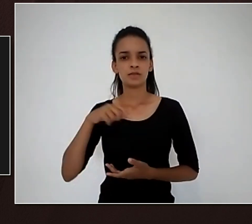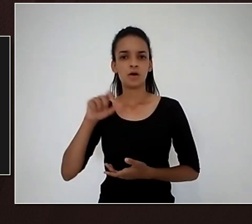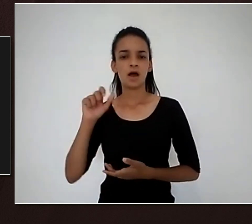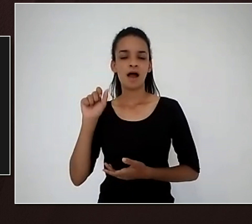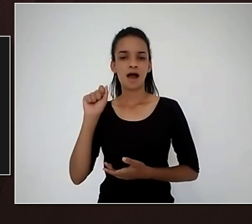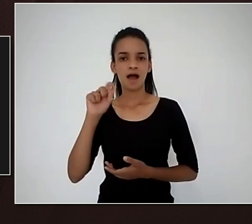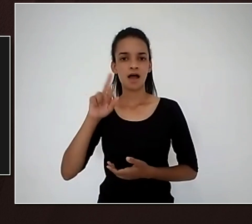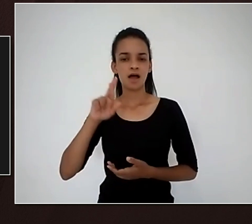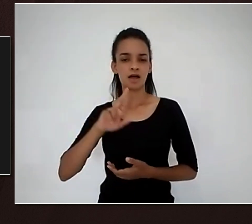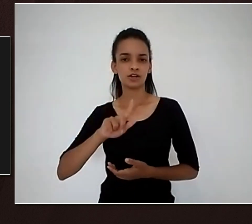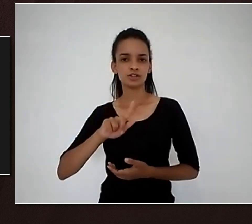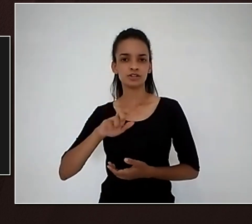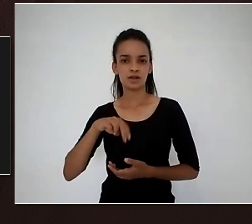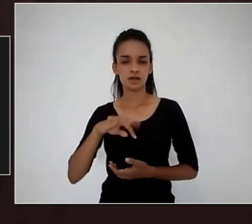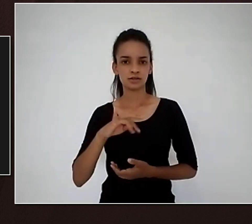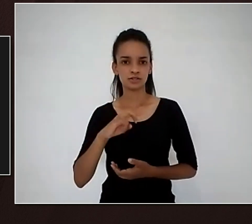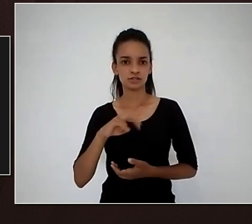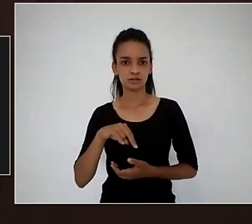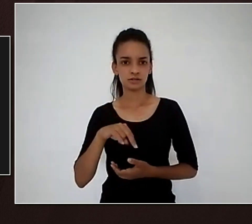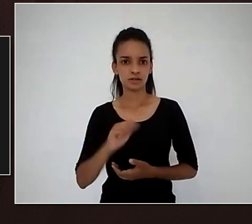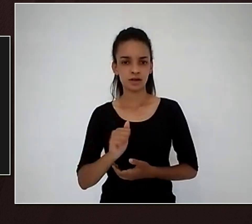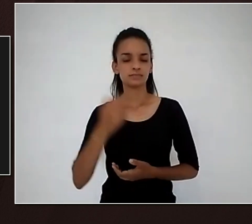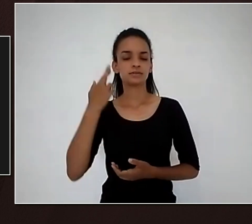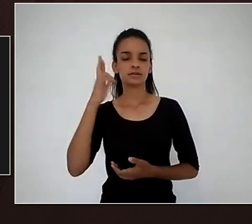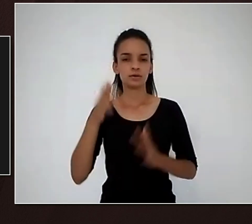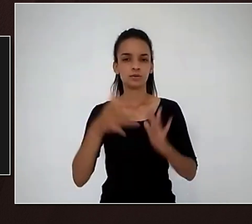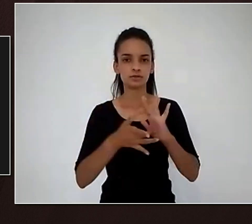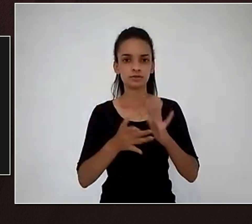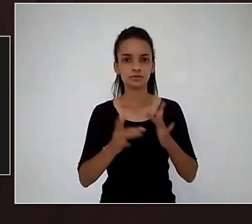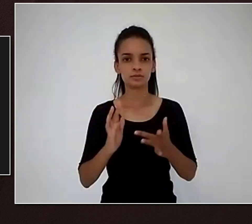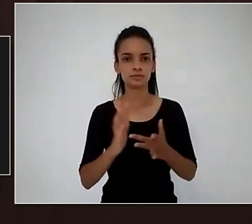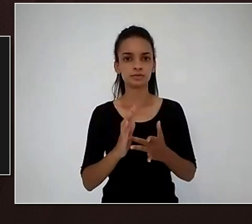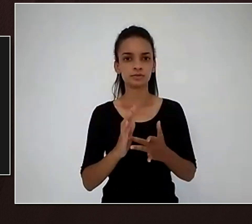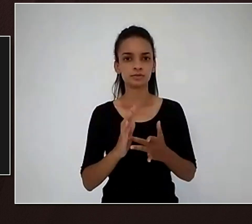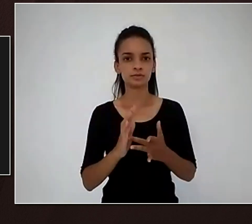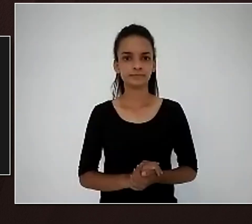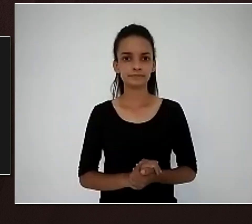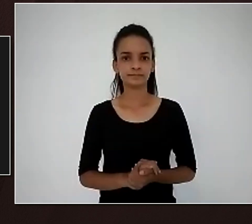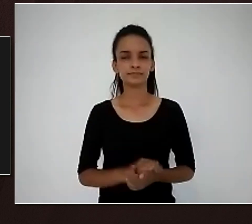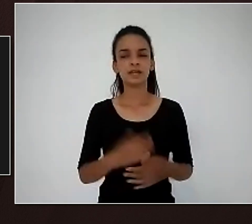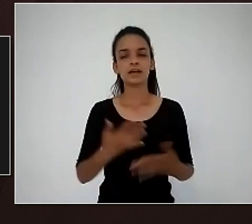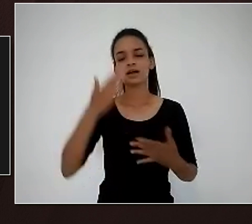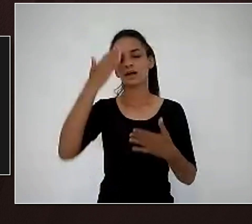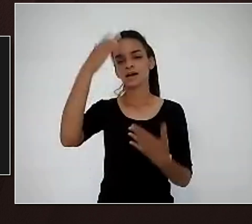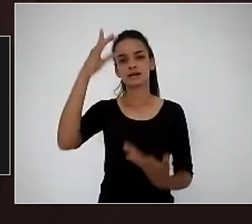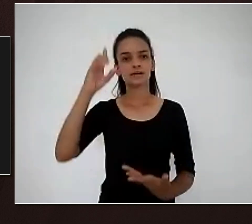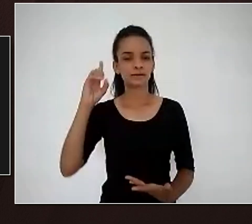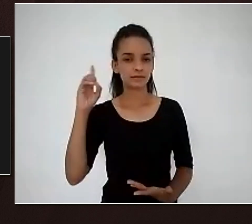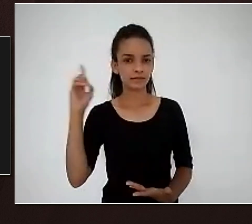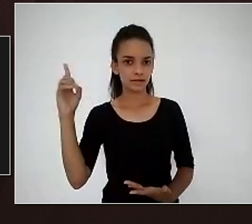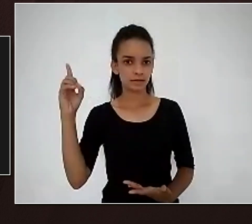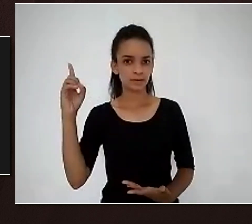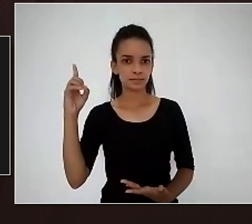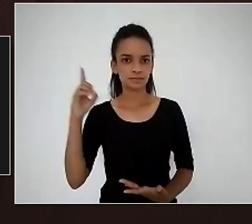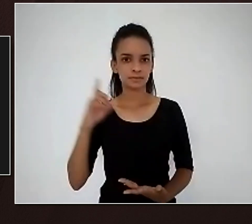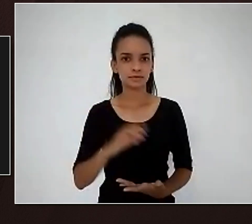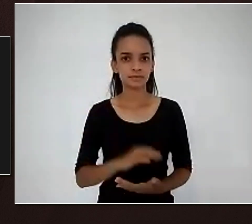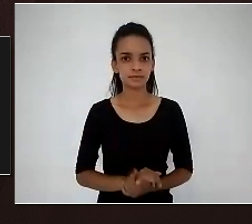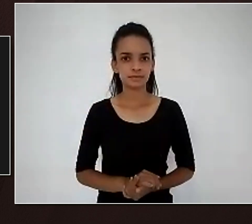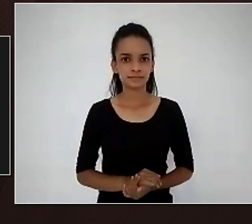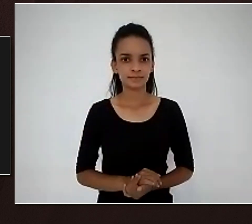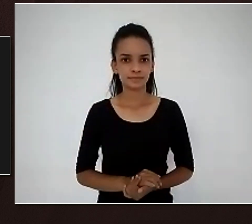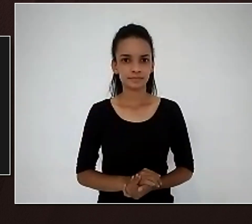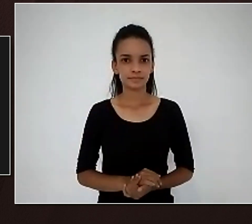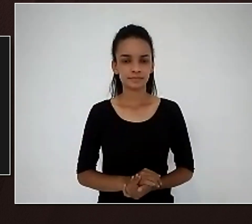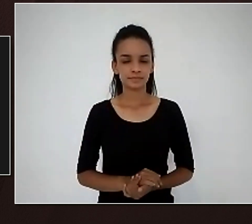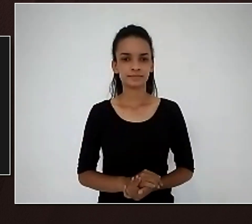de Salta. Señor Jesús, bueno, gracias al Señor pude, ¿no?, participar en esta